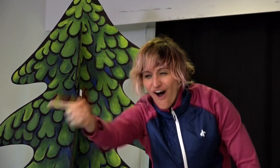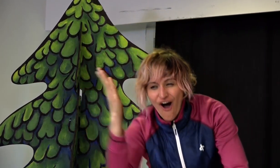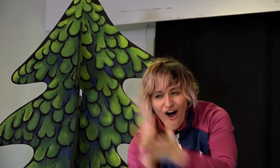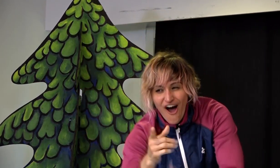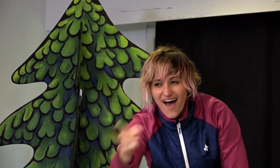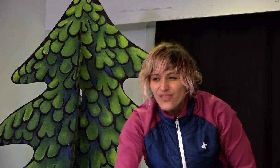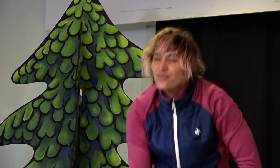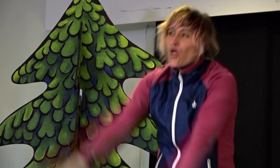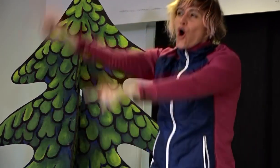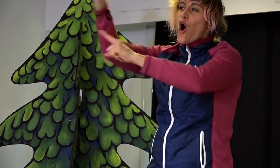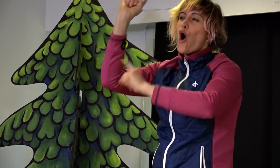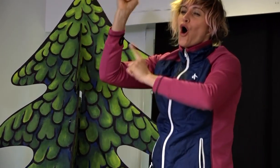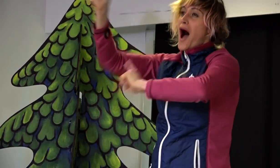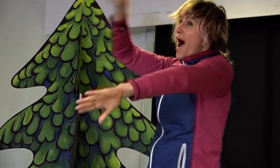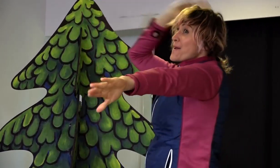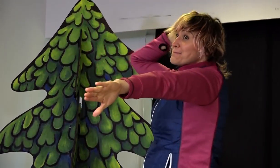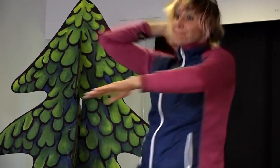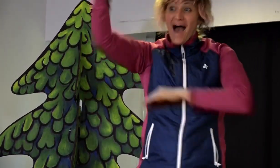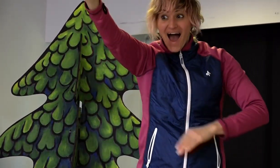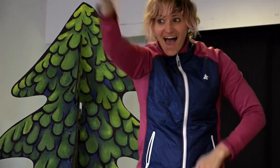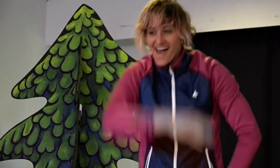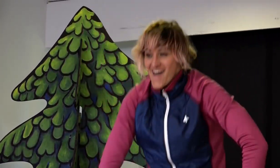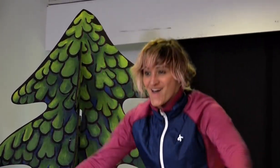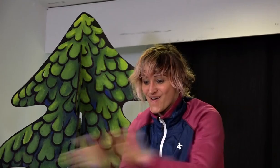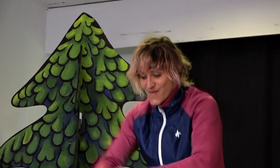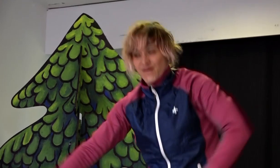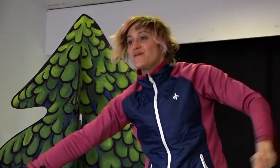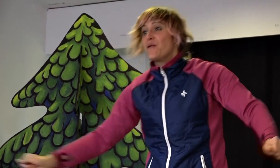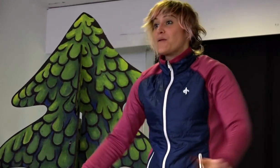Aivan oikein. Minähän ongin tässä. Hienoa.